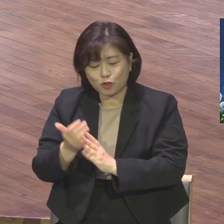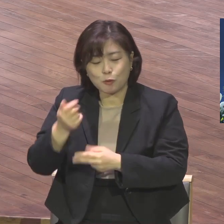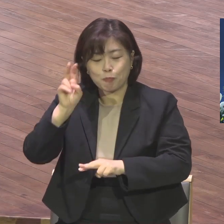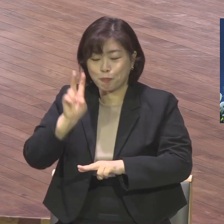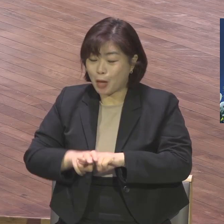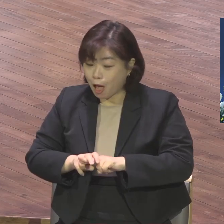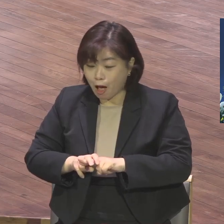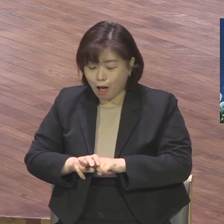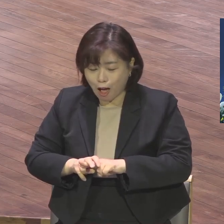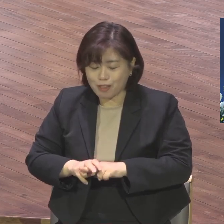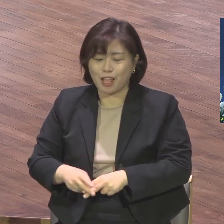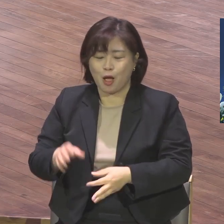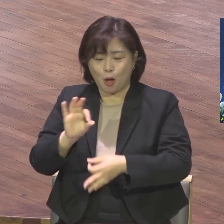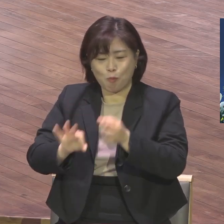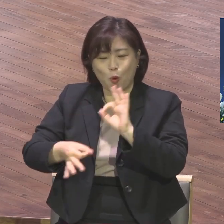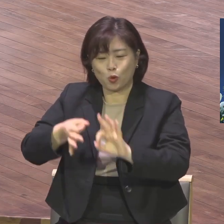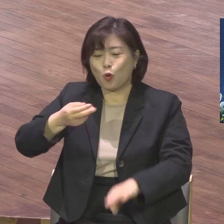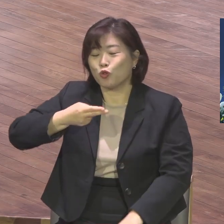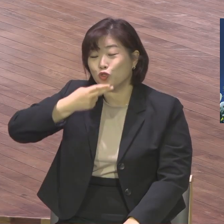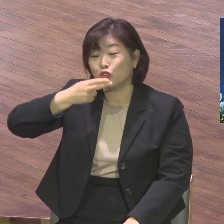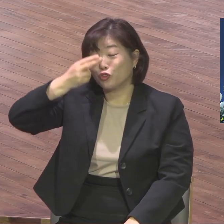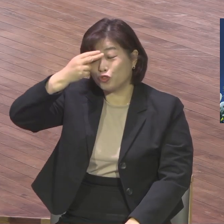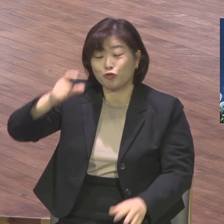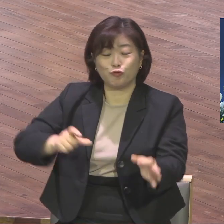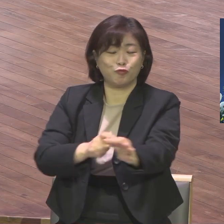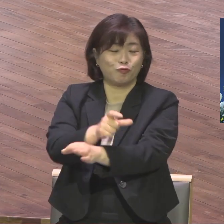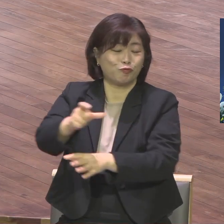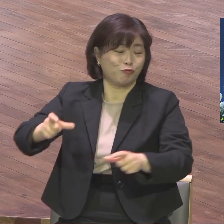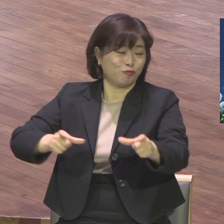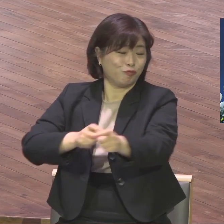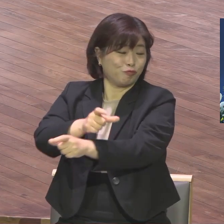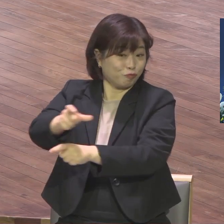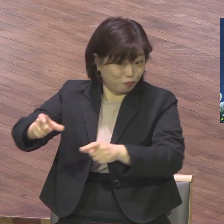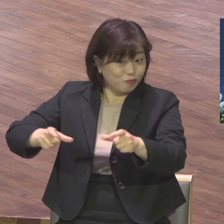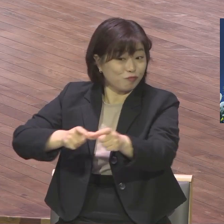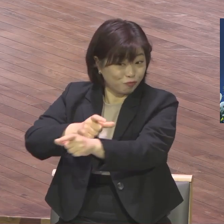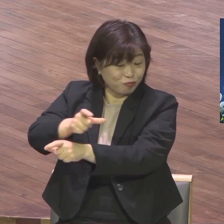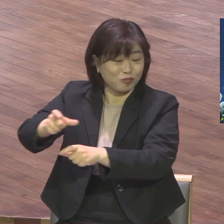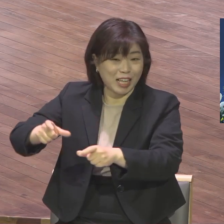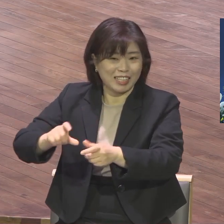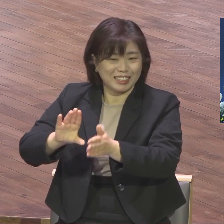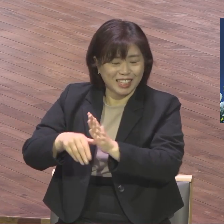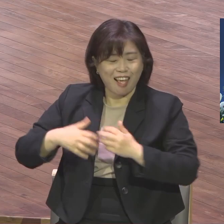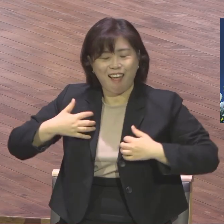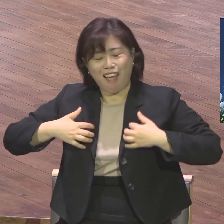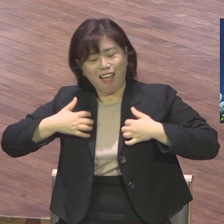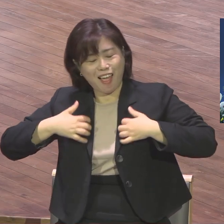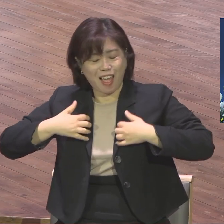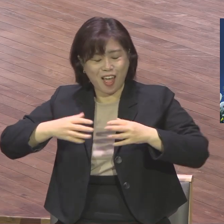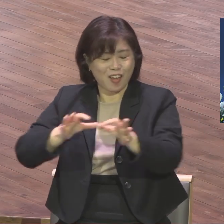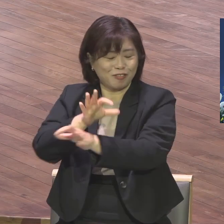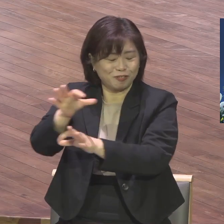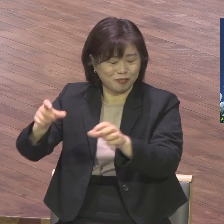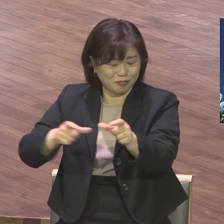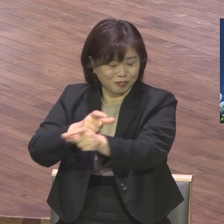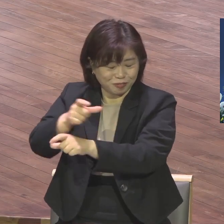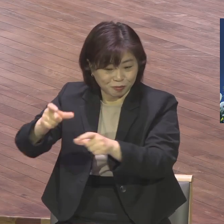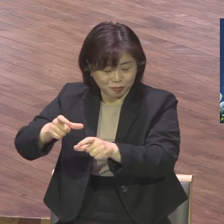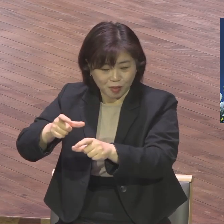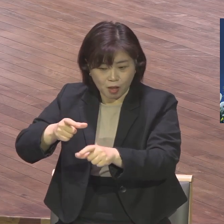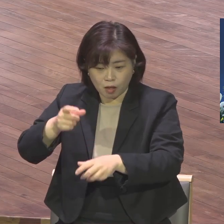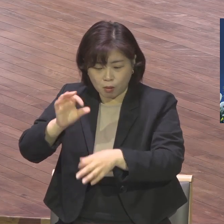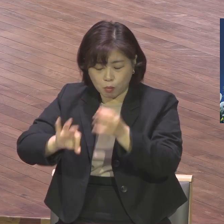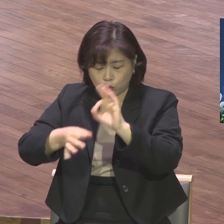이 포도 한참 잔치가 막 그게 막 흥이 겨워 하는데 포도주가 떨어졌어요.